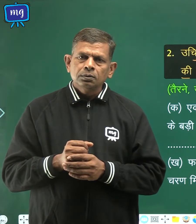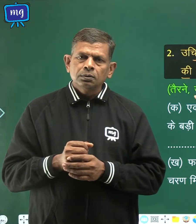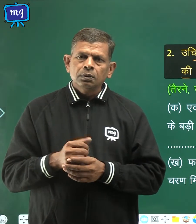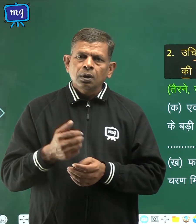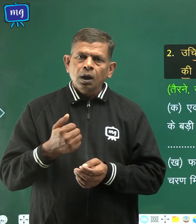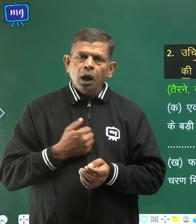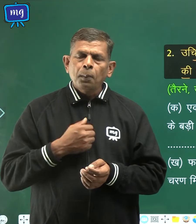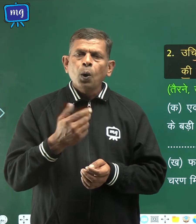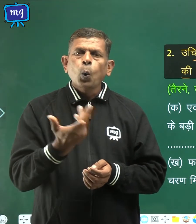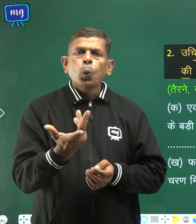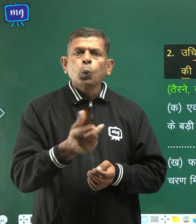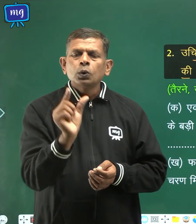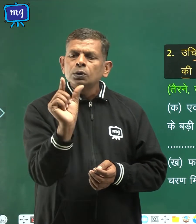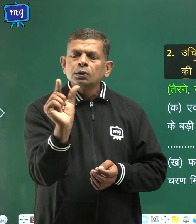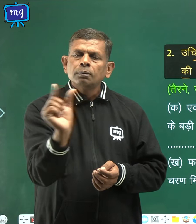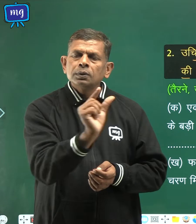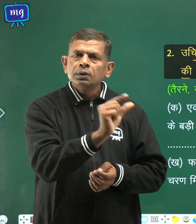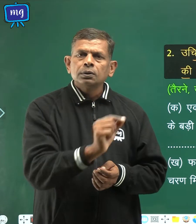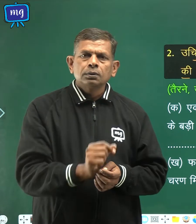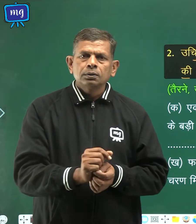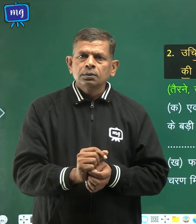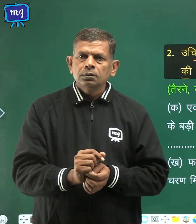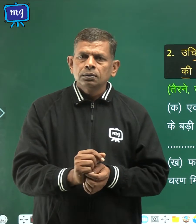हमें कुछ शब्द दिए गए हैं